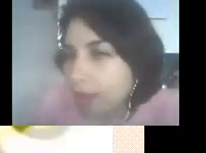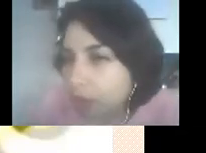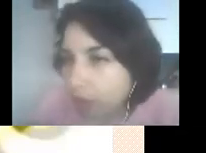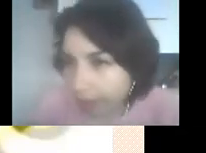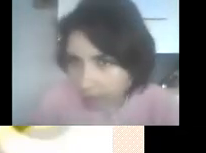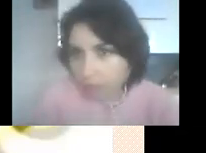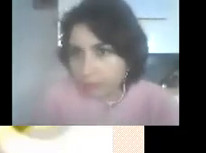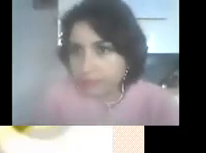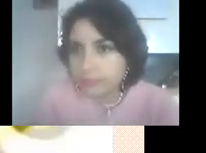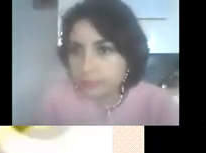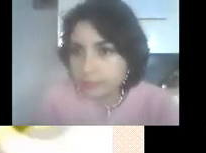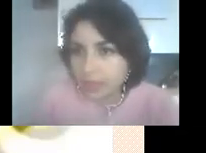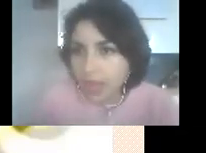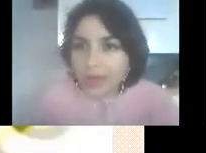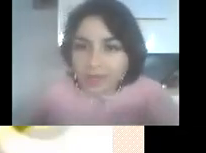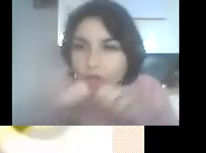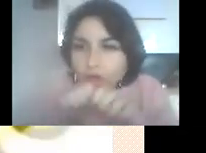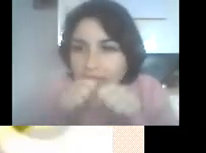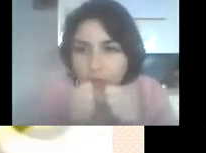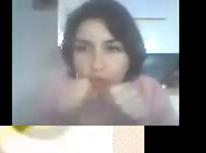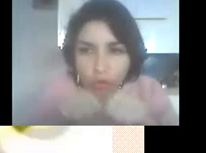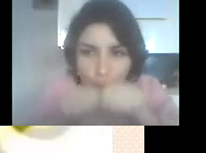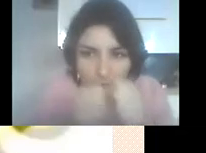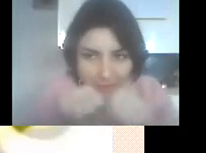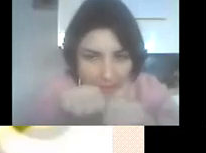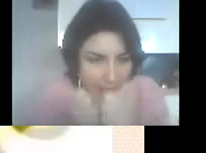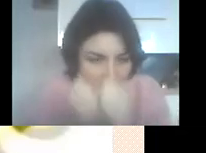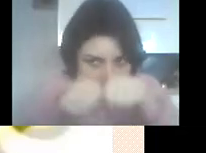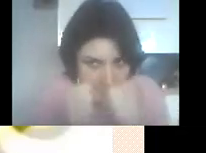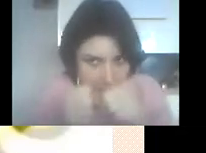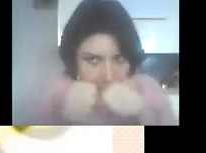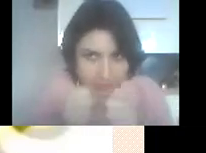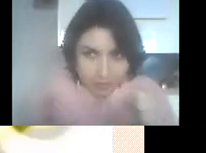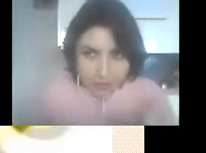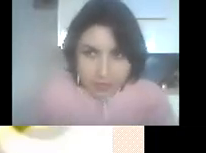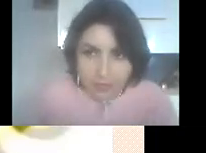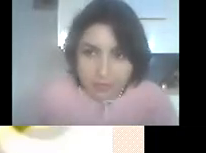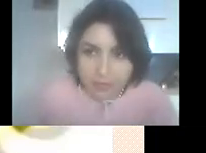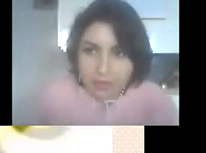la caja 2 de rígido? Acuérdate que lo rígido yo no lo puedo hacer así.